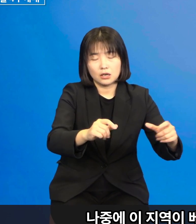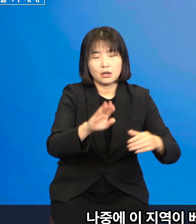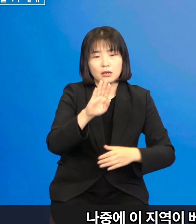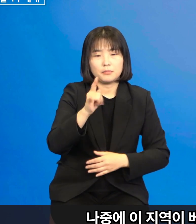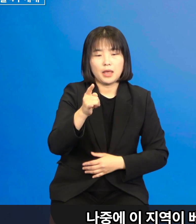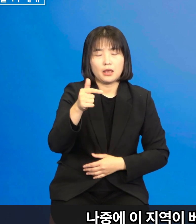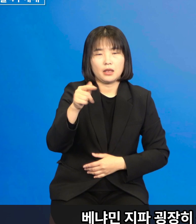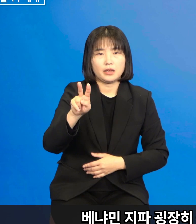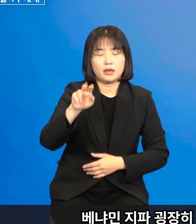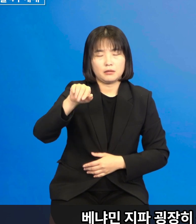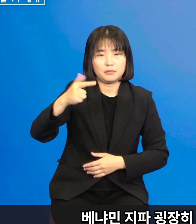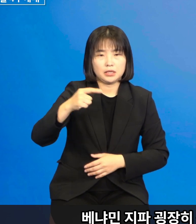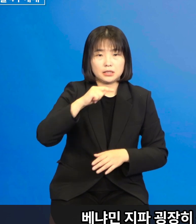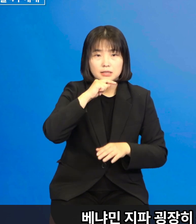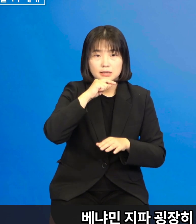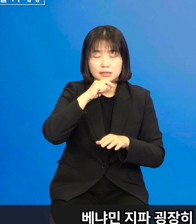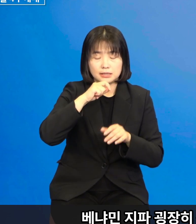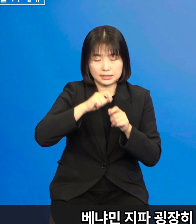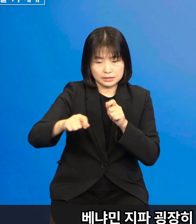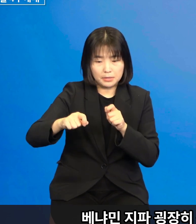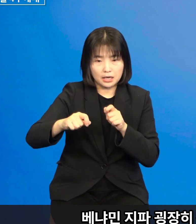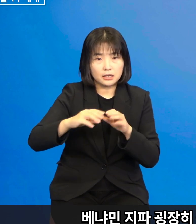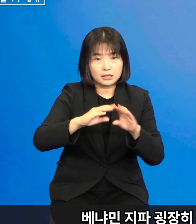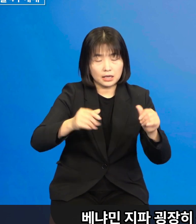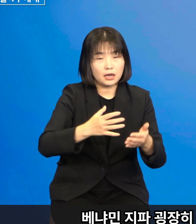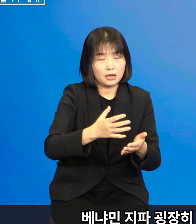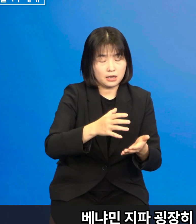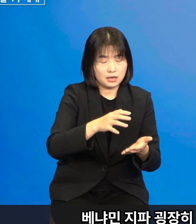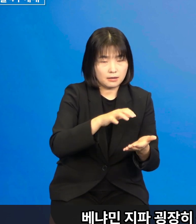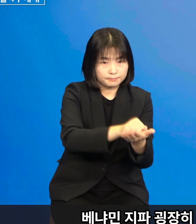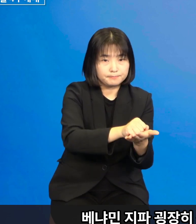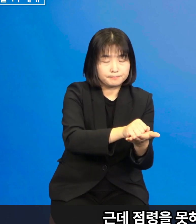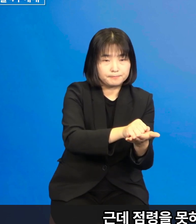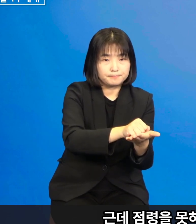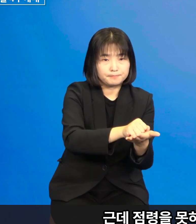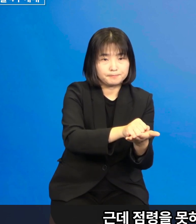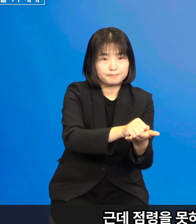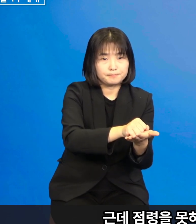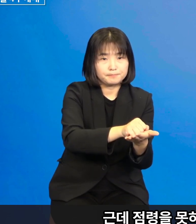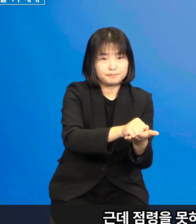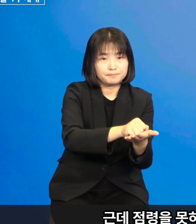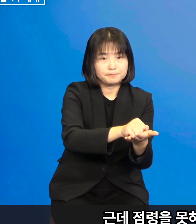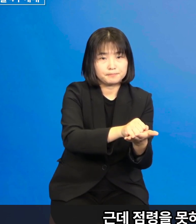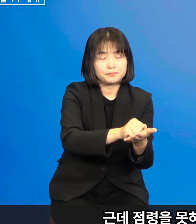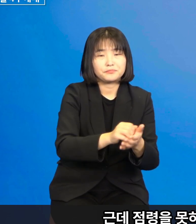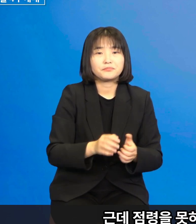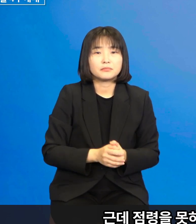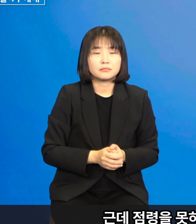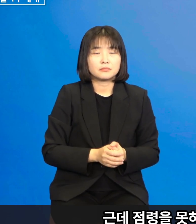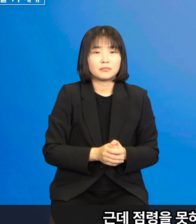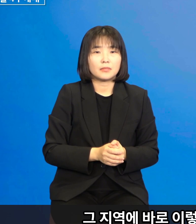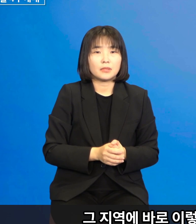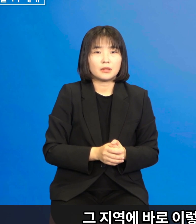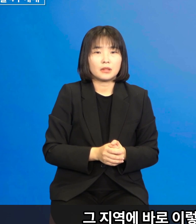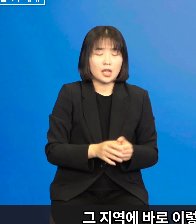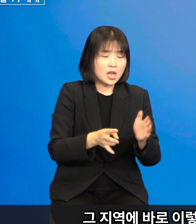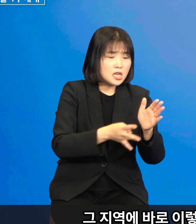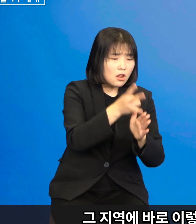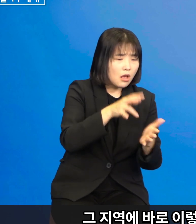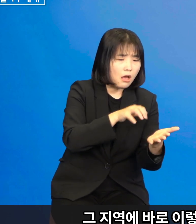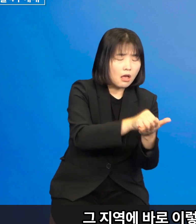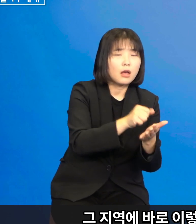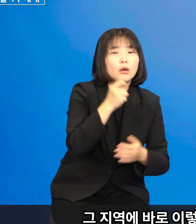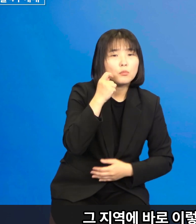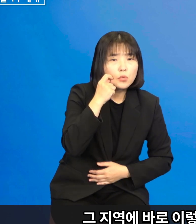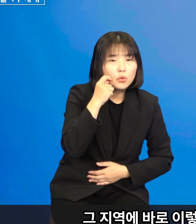지파의 땅이 돼서, 베냐민 지파 굉장히 강력한 지파입니다. 작지만 근데 점령을 못하는 거예요. 예루살렘을. 그 지역에